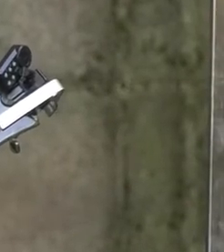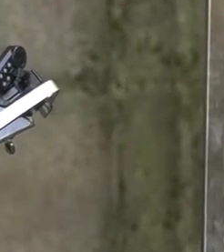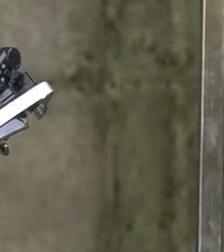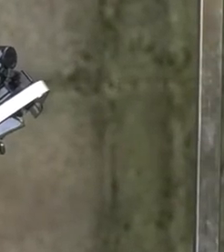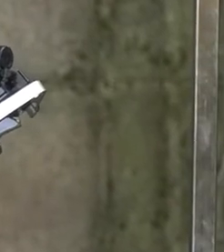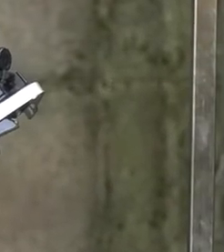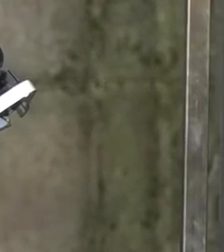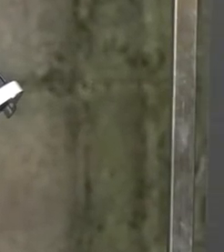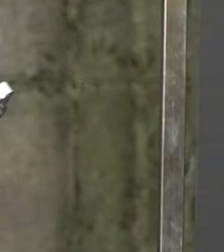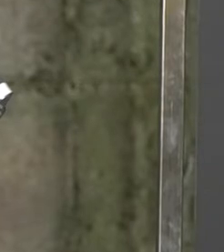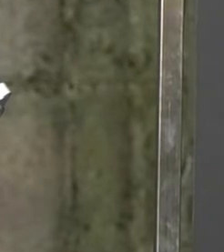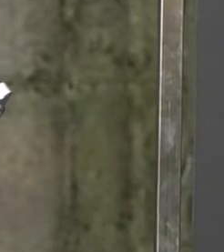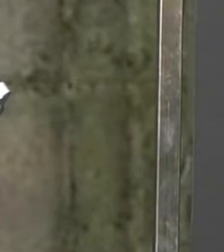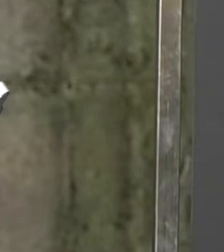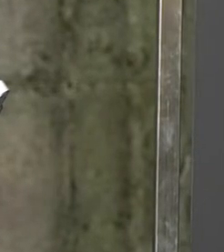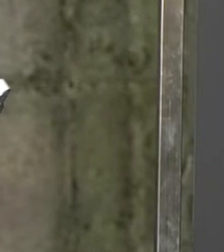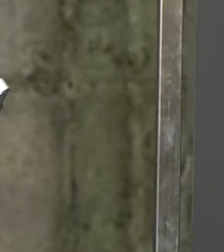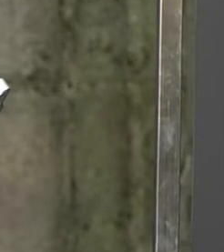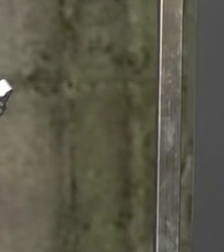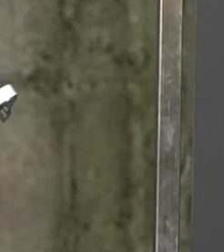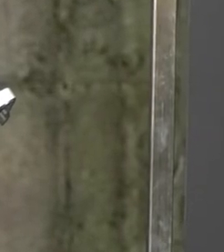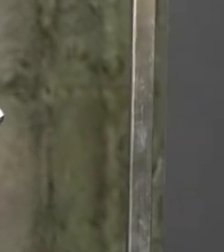Durme, meu.